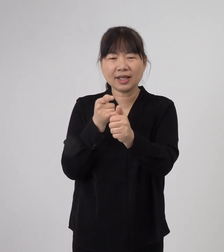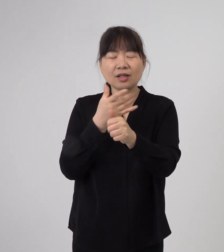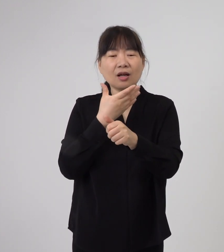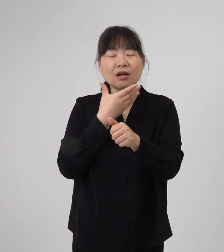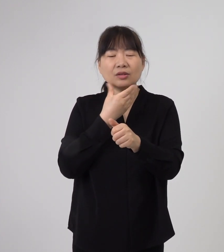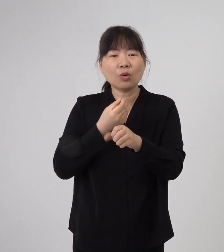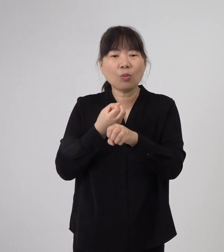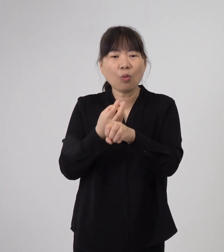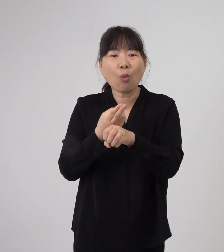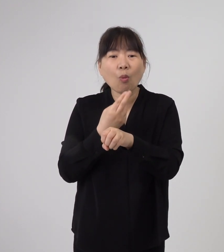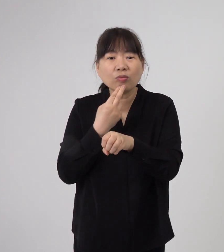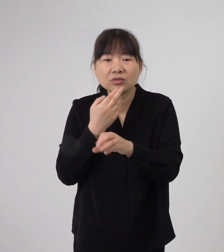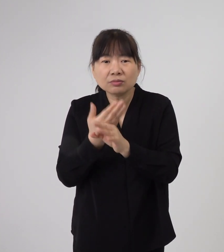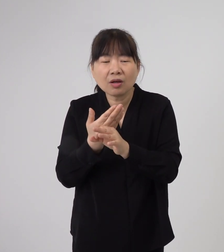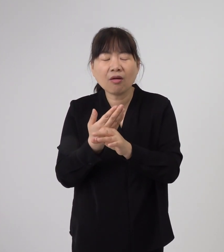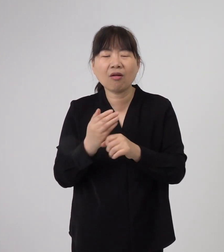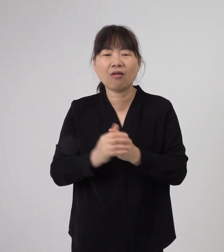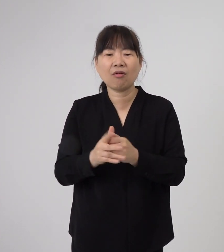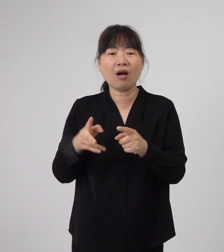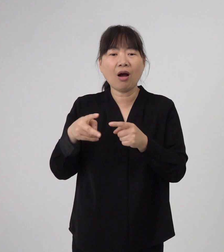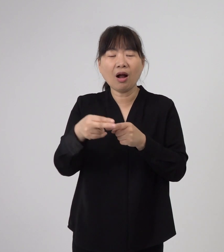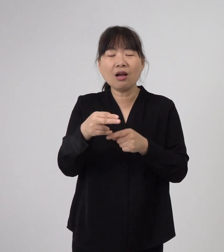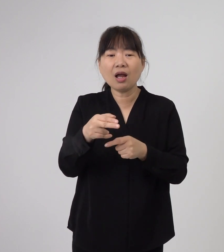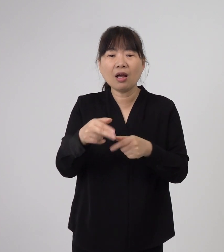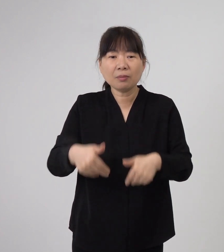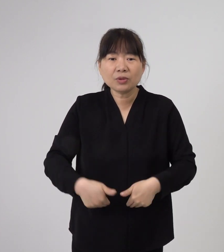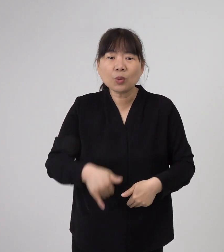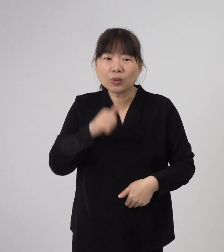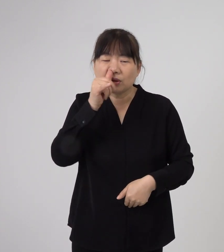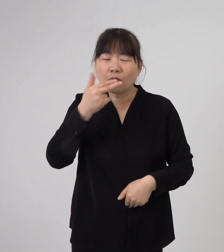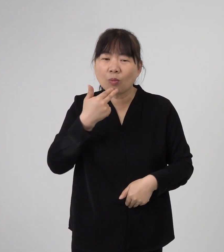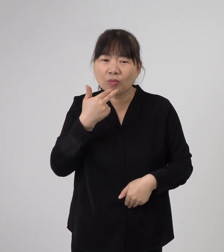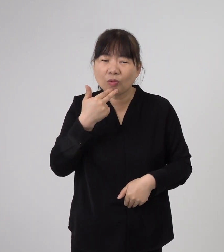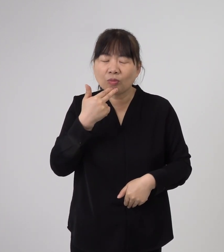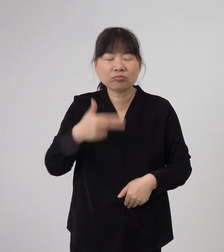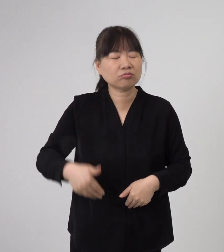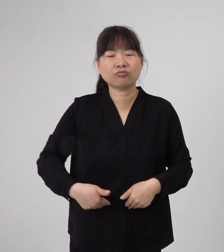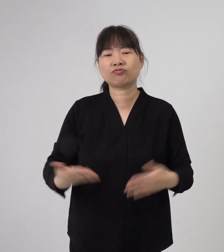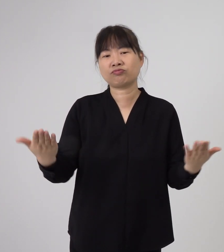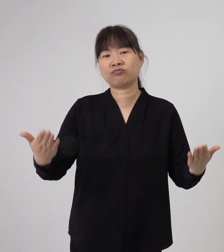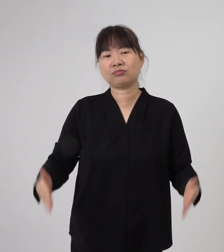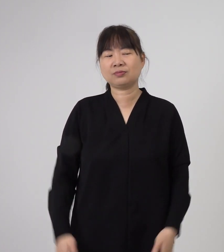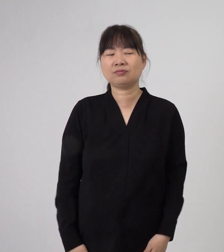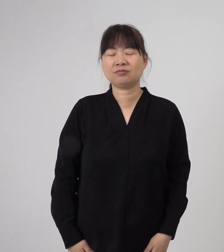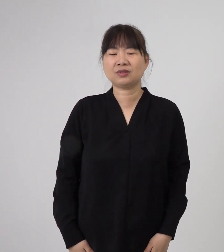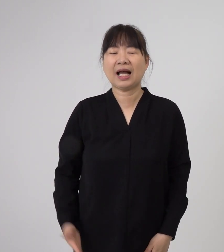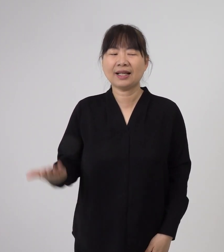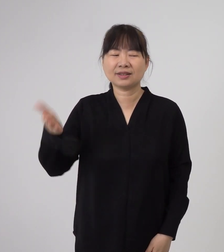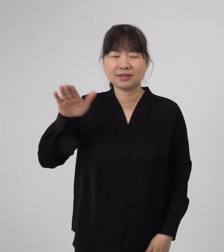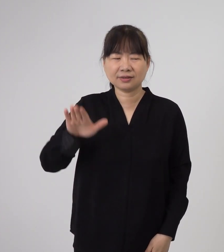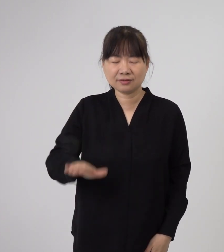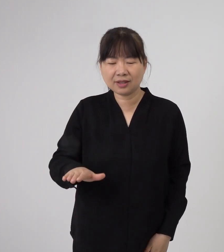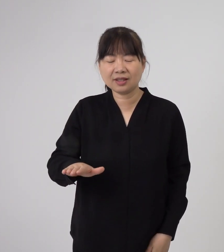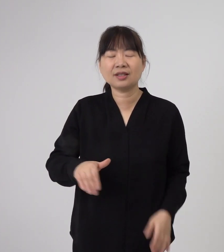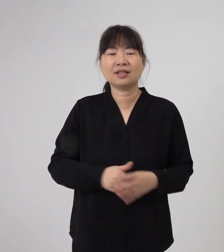안 할 거면 할례 할 필요가 있어요, 없어요? 그럴 필요가 없죠. 그런데